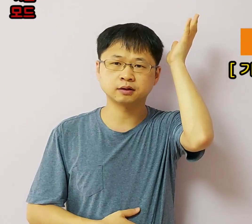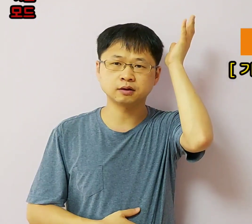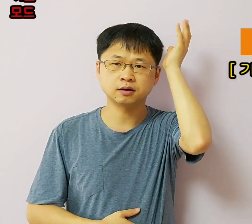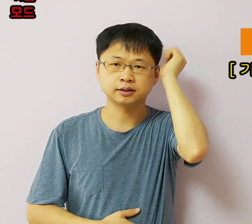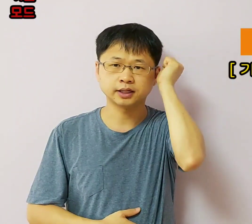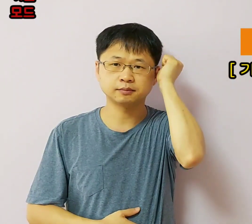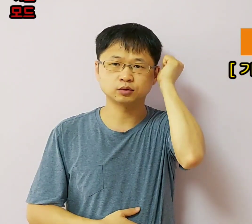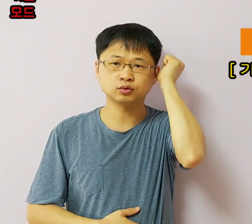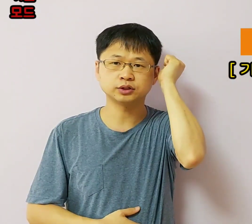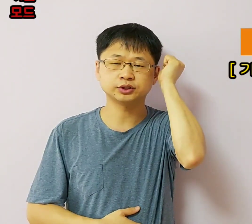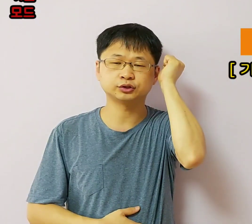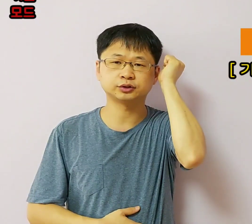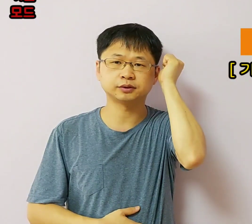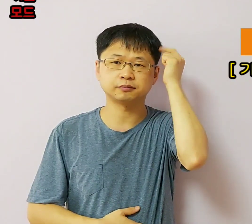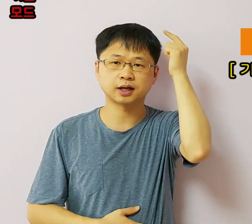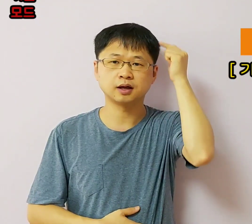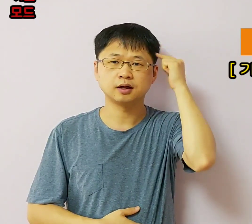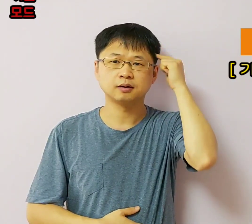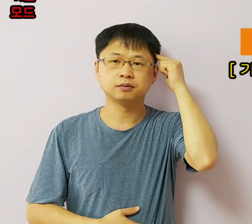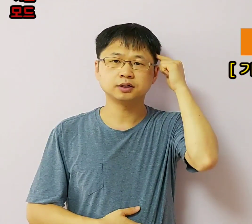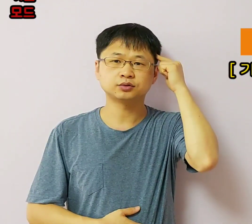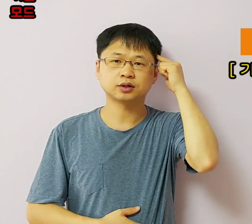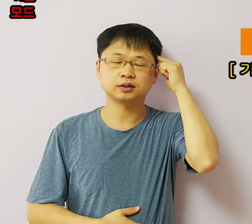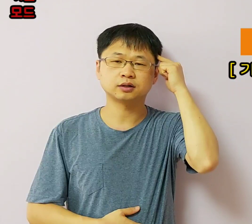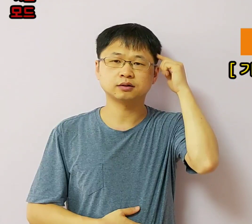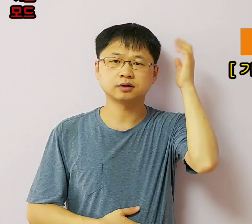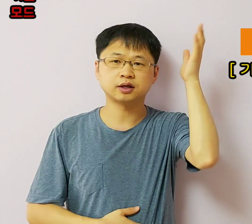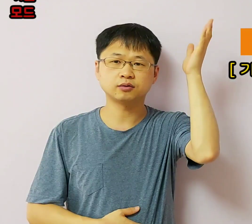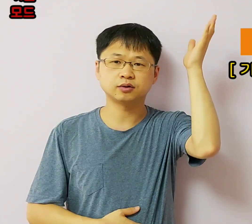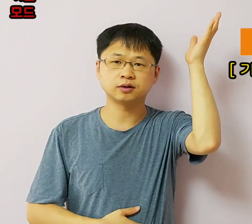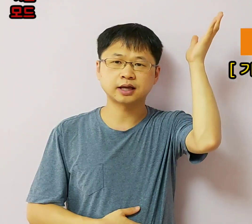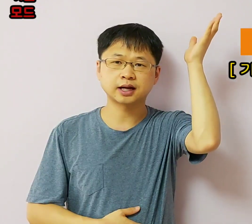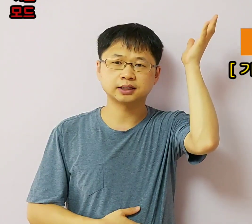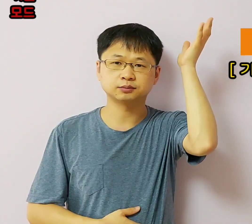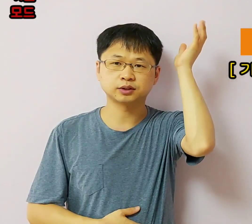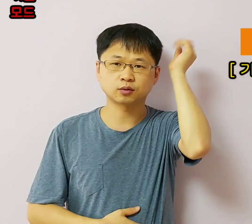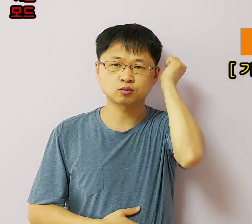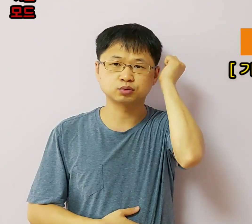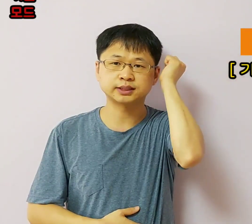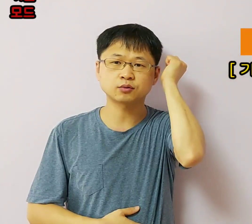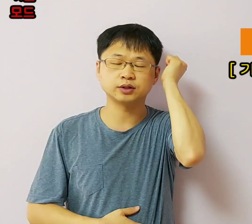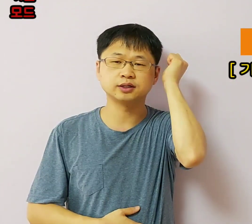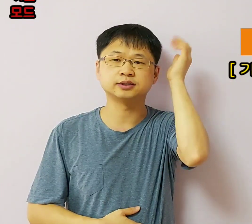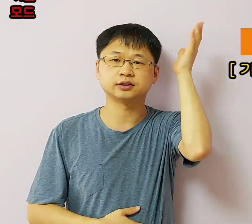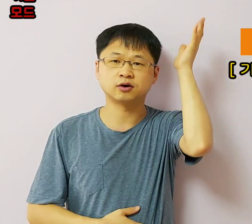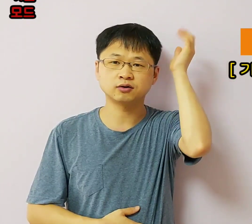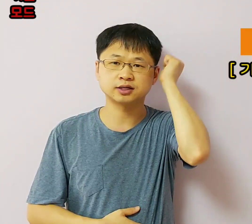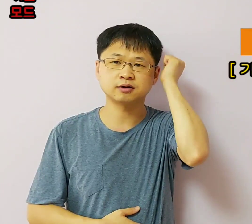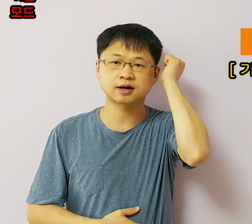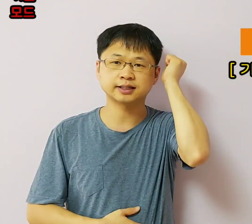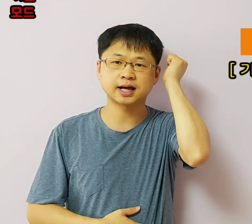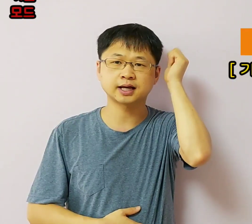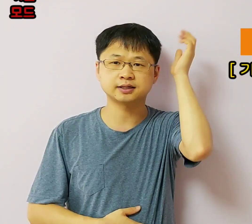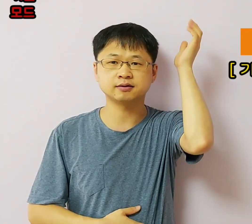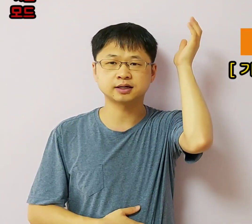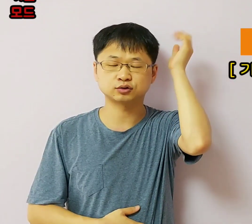옆에서 내리면서 움켜쥐어 주시면 됩니다. 머릿속에 있던 어떤 내용을 날아가지 못하게 꼭 붙잡고 있는 거죠. 기억하다, 기억이란